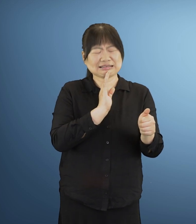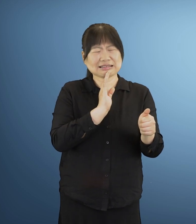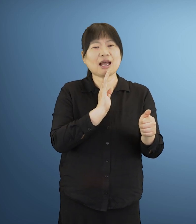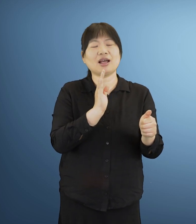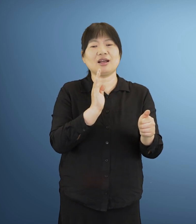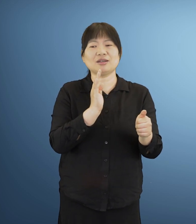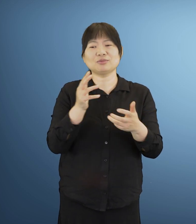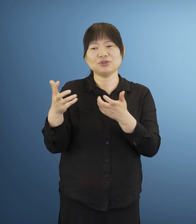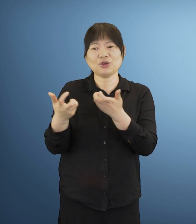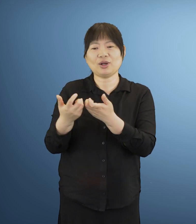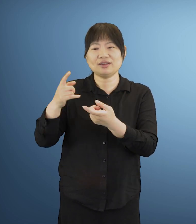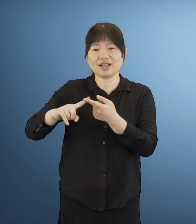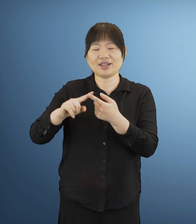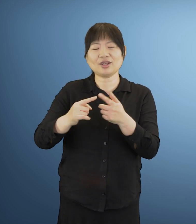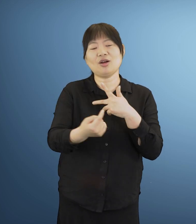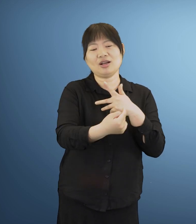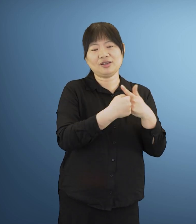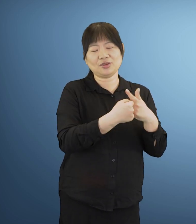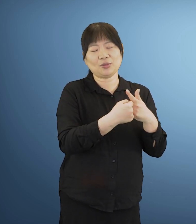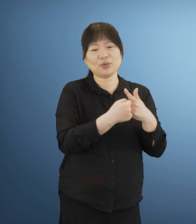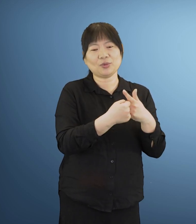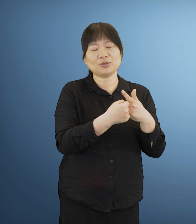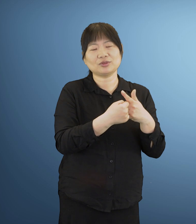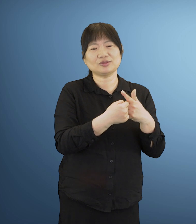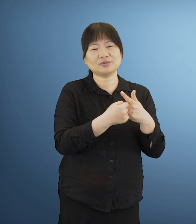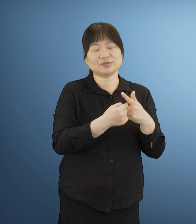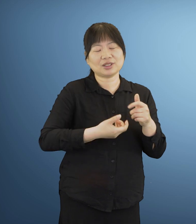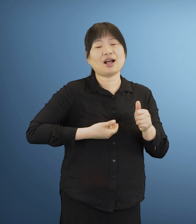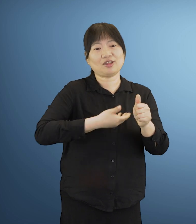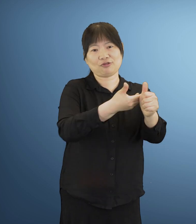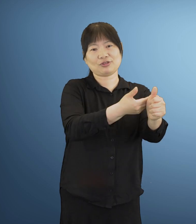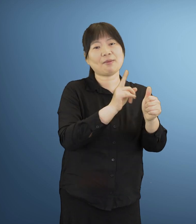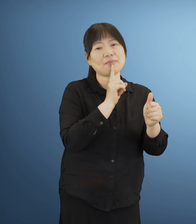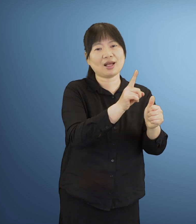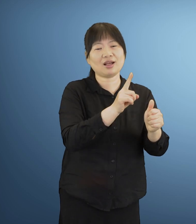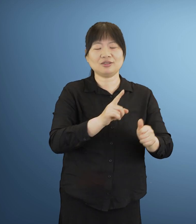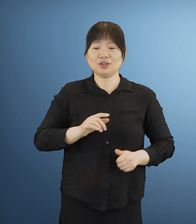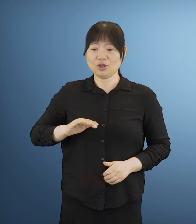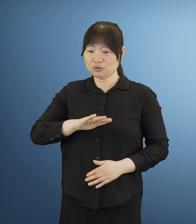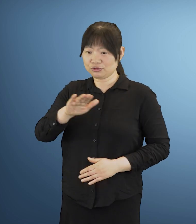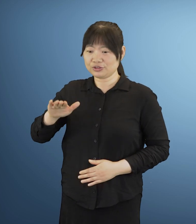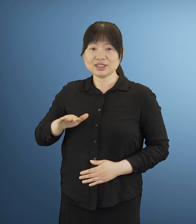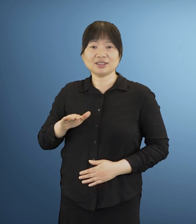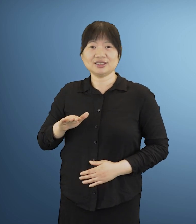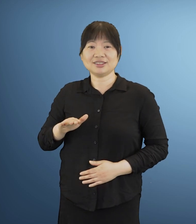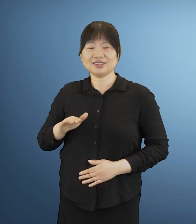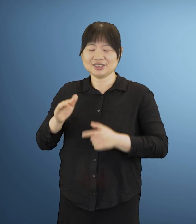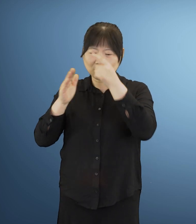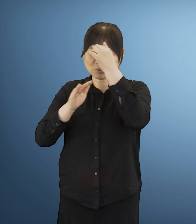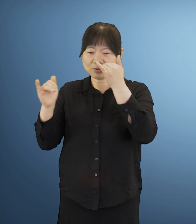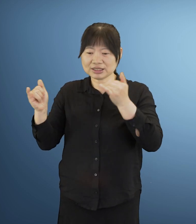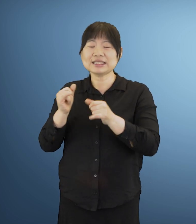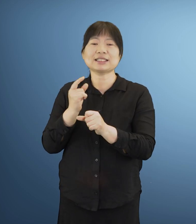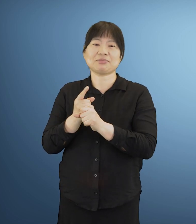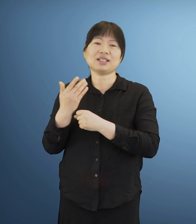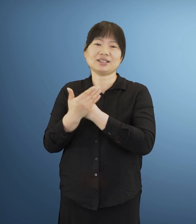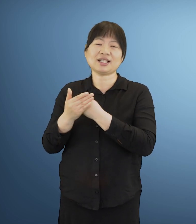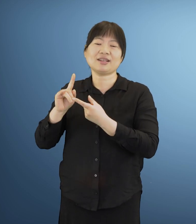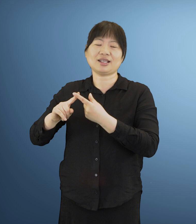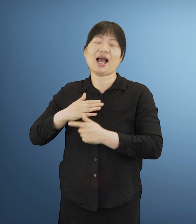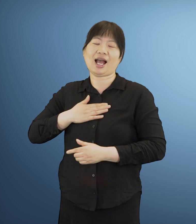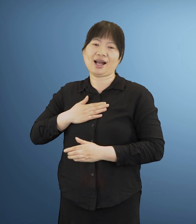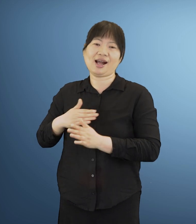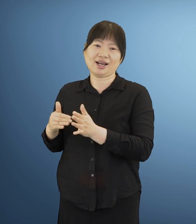하심이라. 아주 중요합니다. 우리는 이미 이 비밀을 은혜로 깨달은 자예요. 그럼 이방인들이